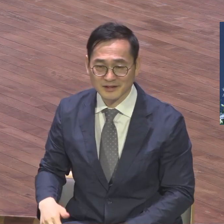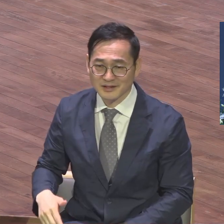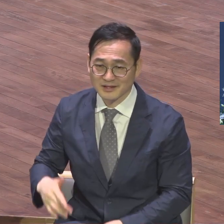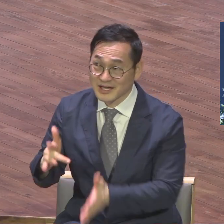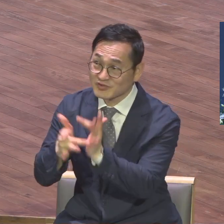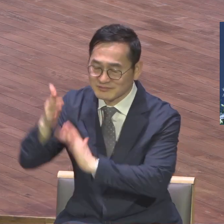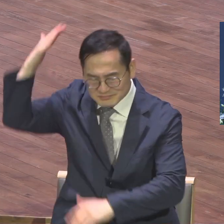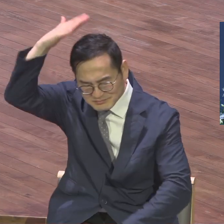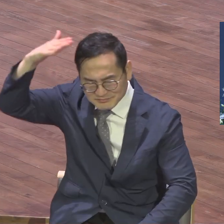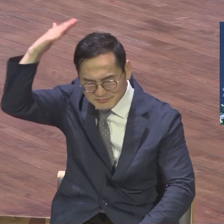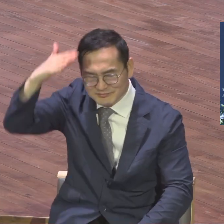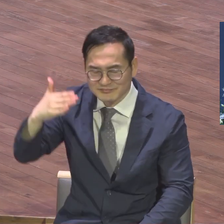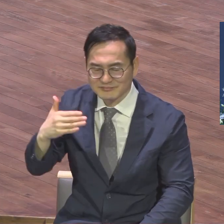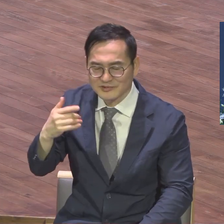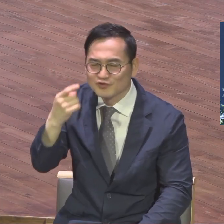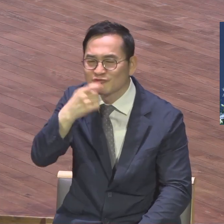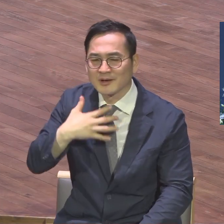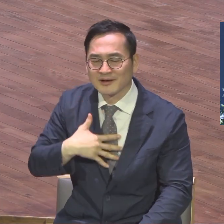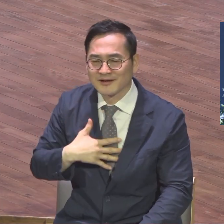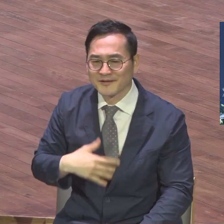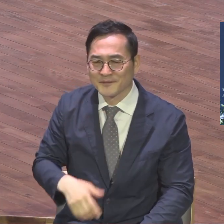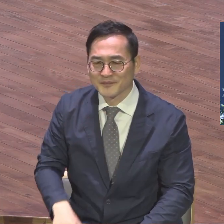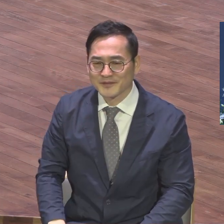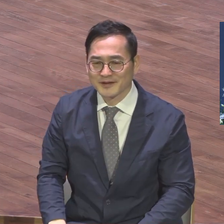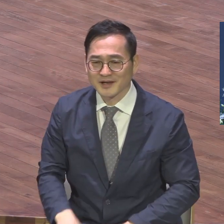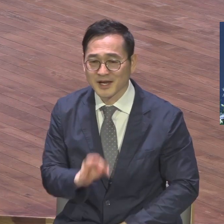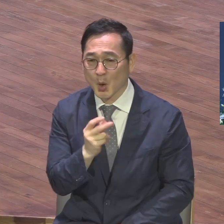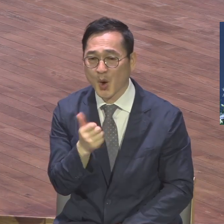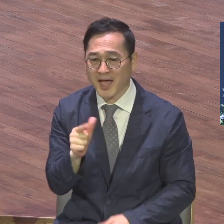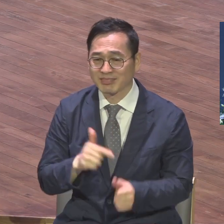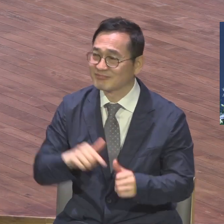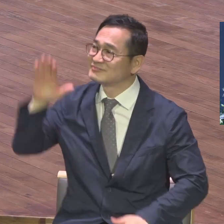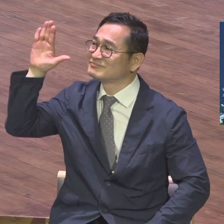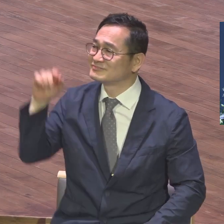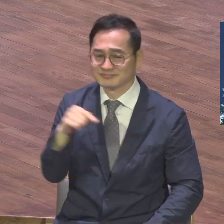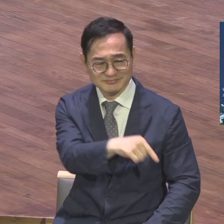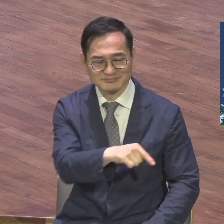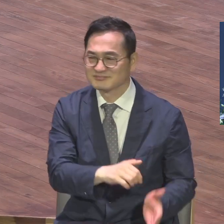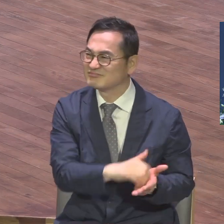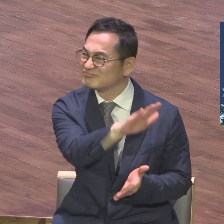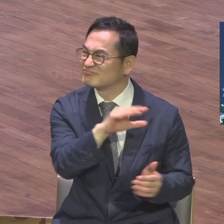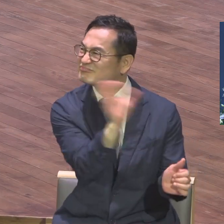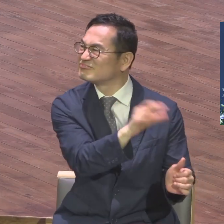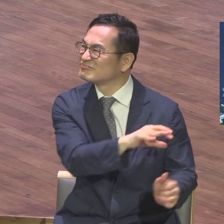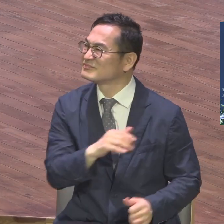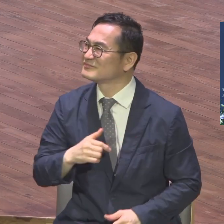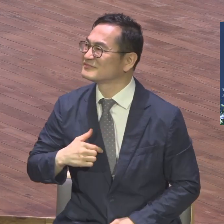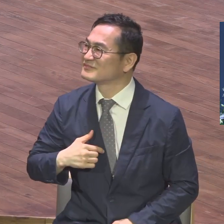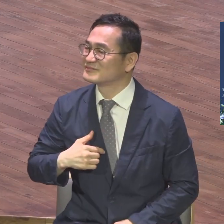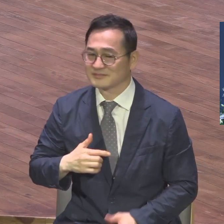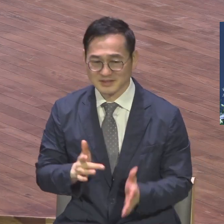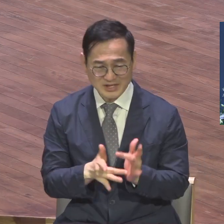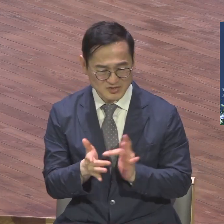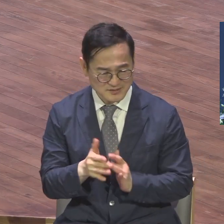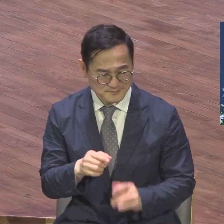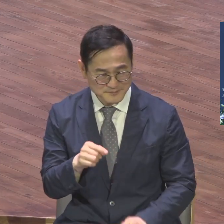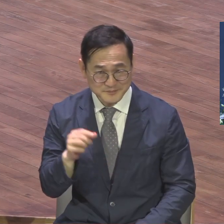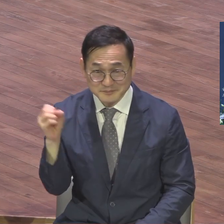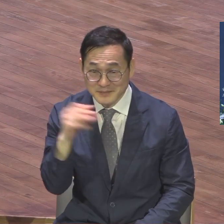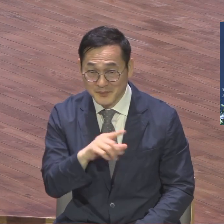드려보려고 그것도 예수님이 제일 사랑하는 요한을 대표해서 말을 했는데 예수님의